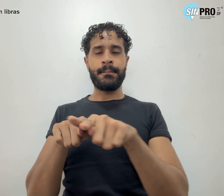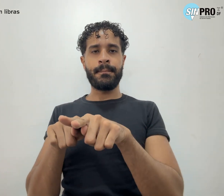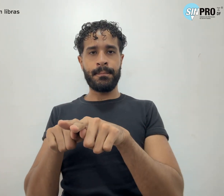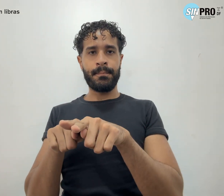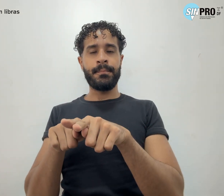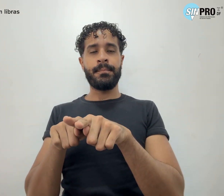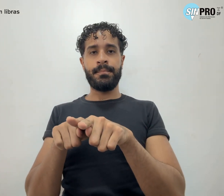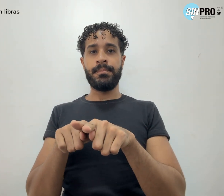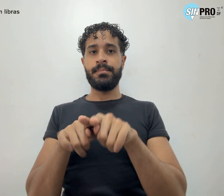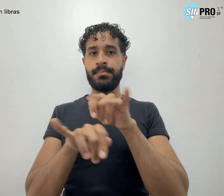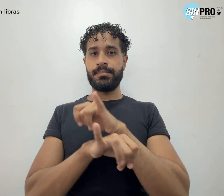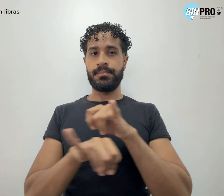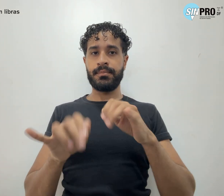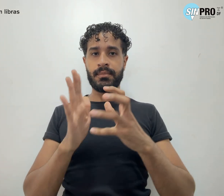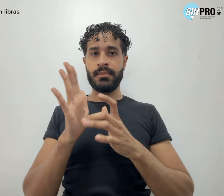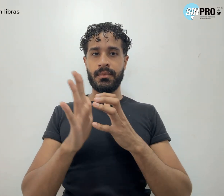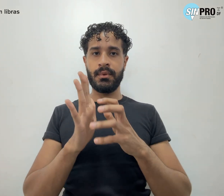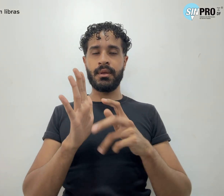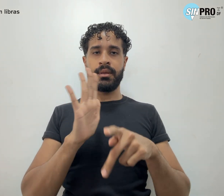segundo dados da própria CUT.